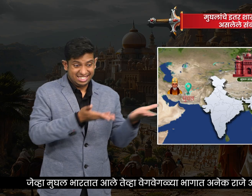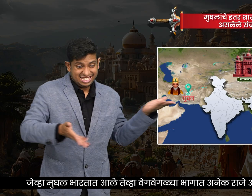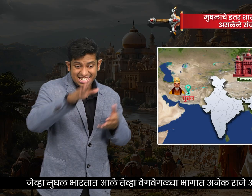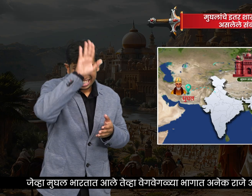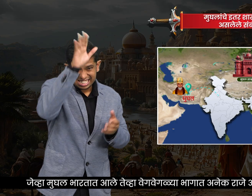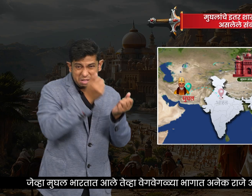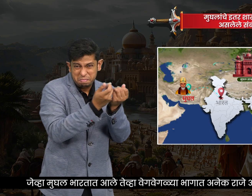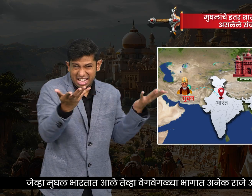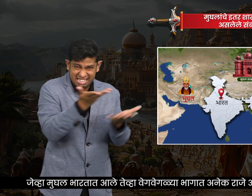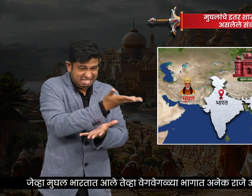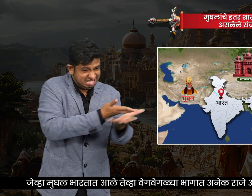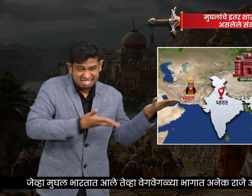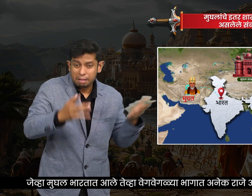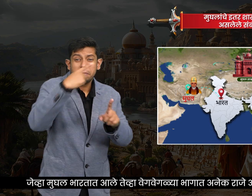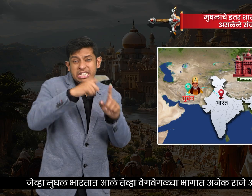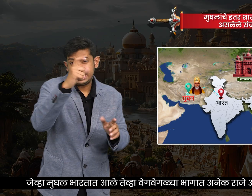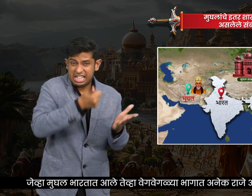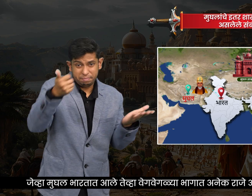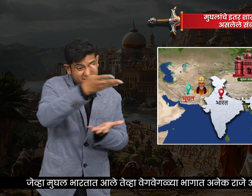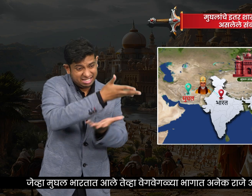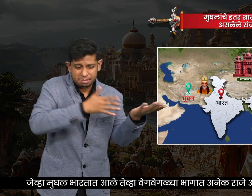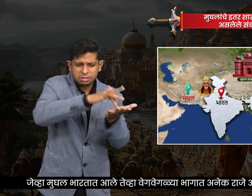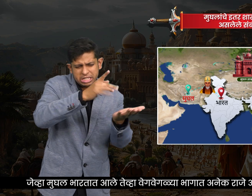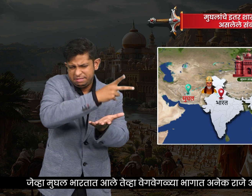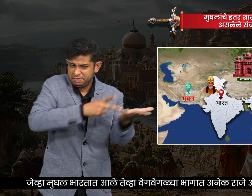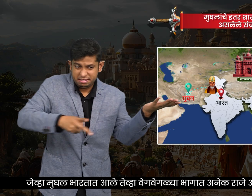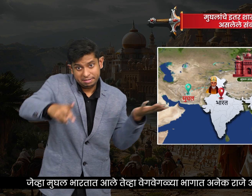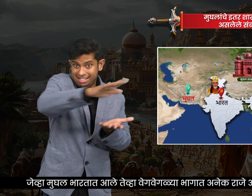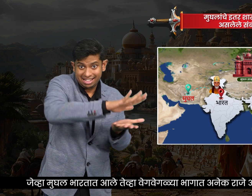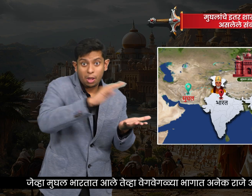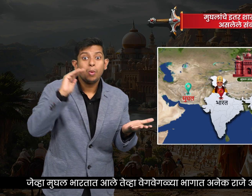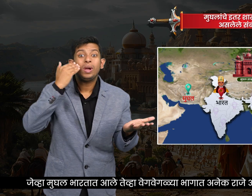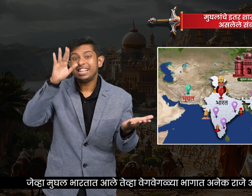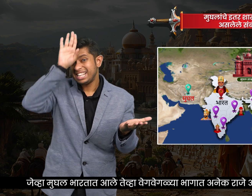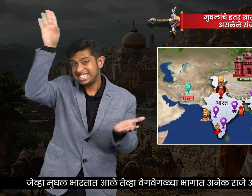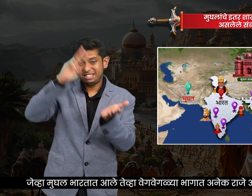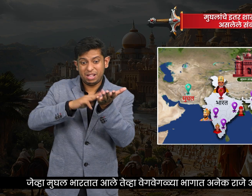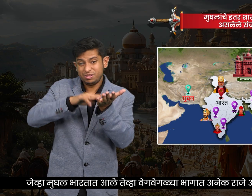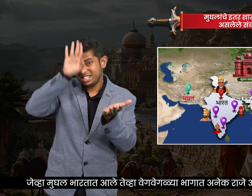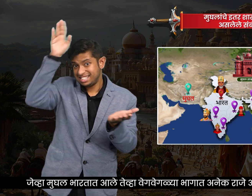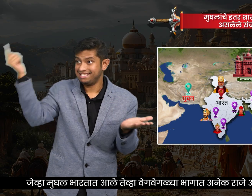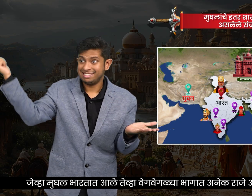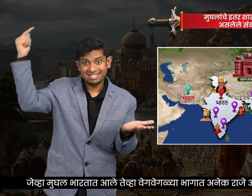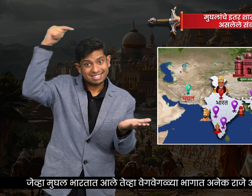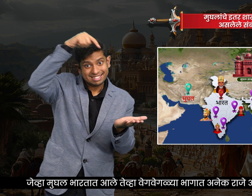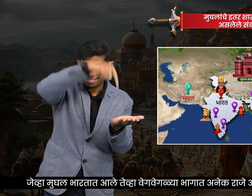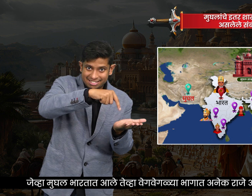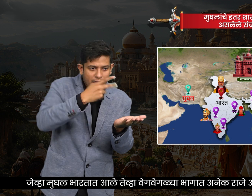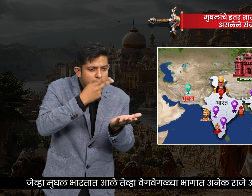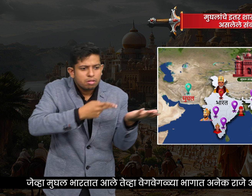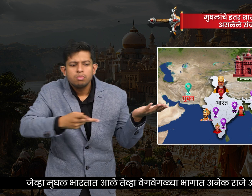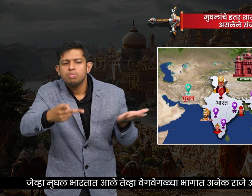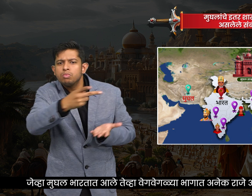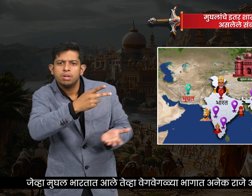जेव्हा मुघल भारतात आले तेव्हा वेगवेगळ्या भागात अनेक राजे आणि